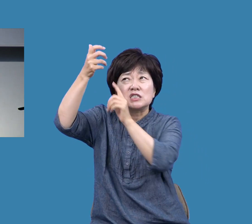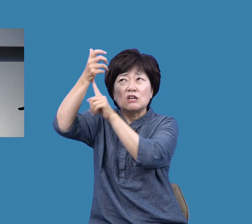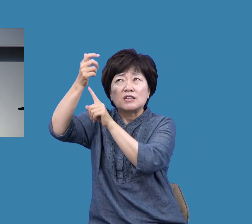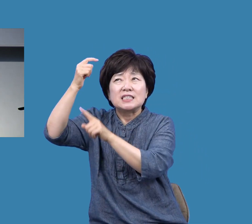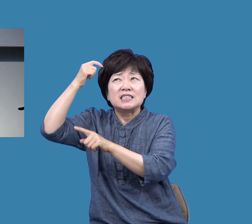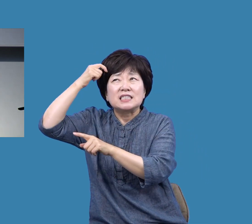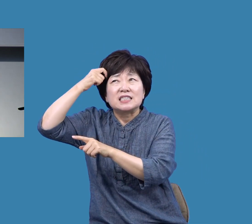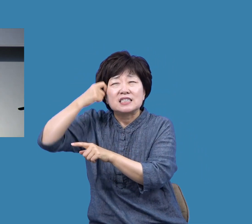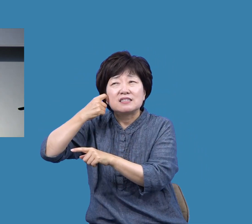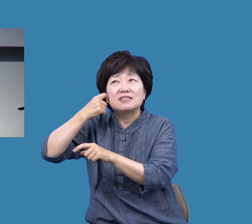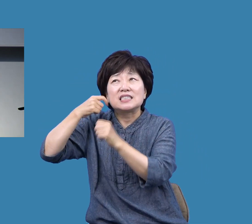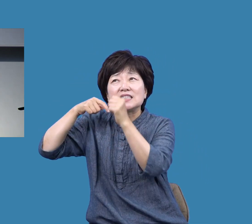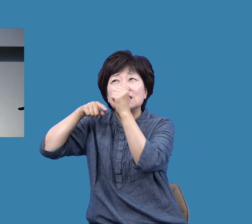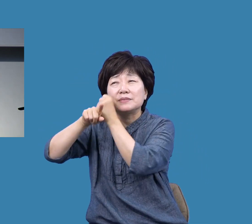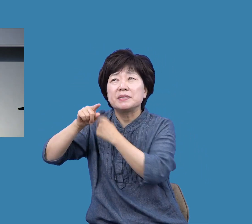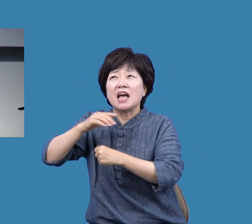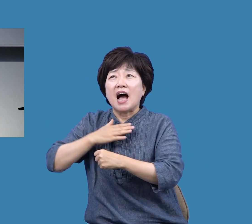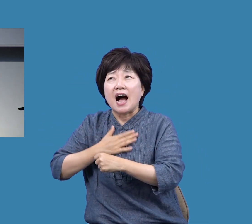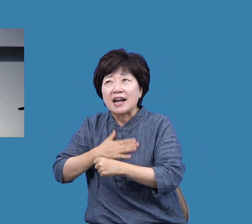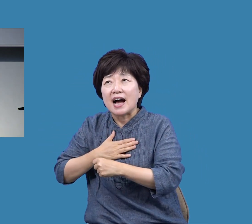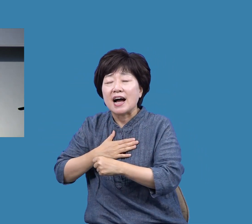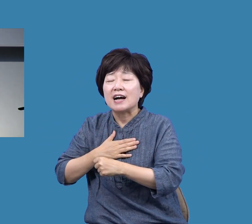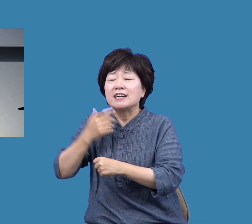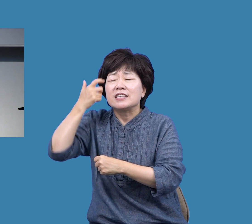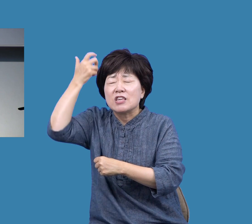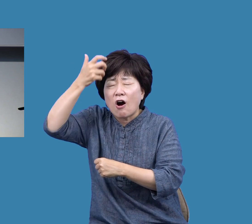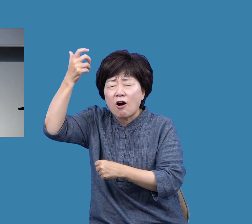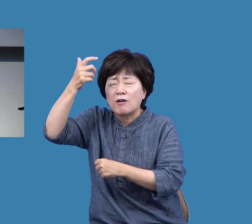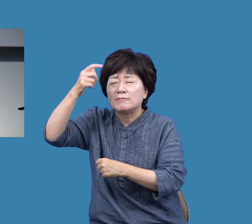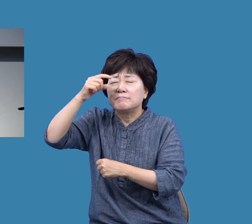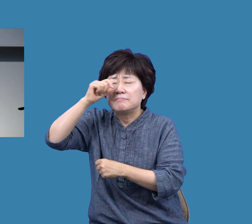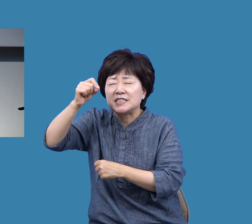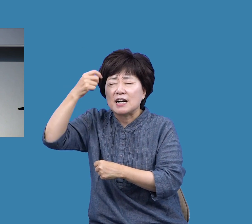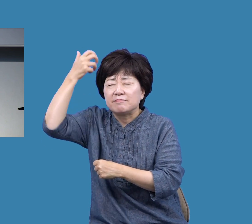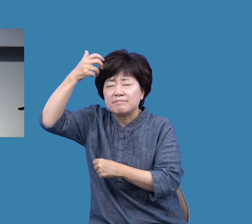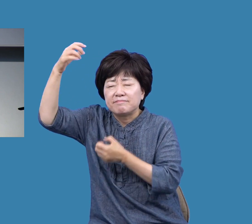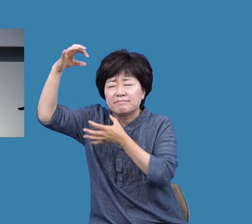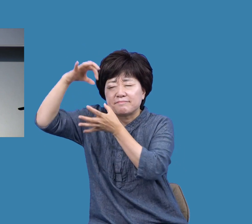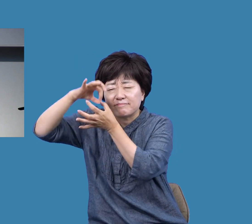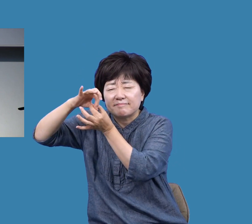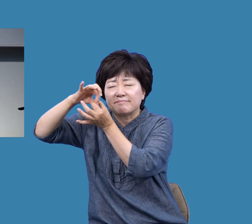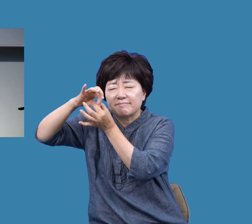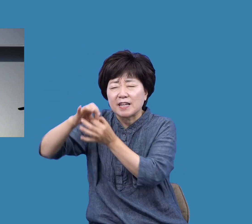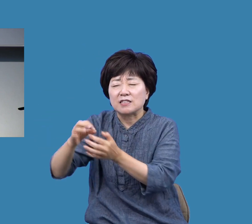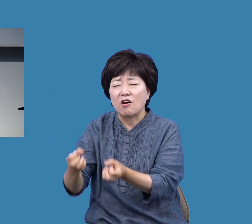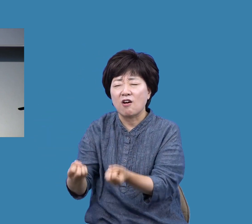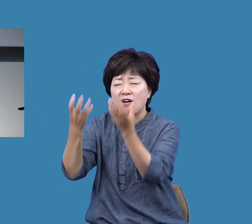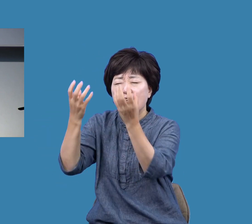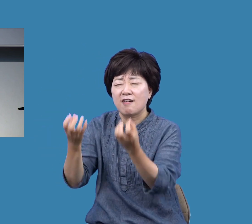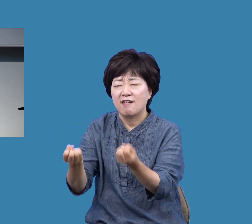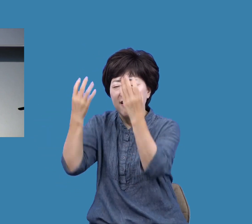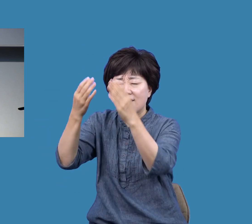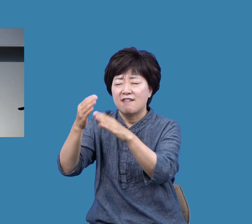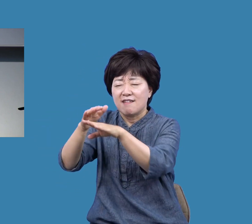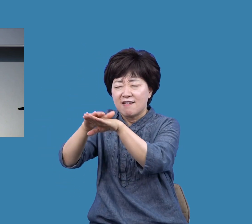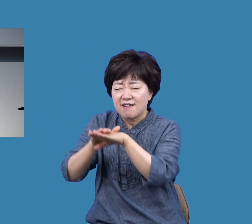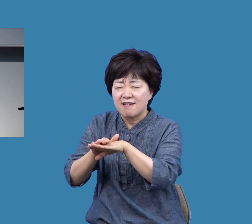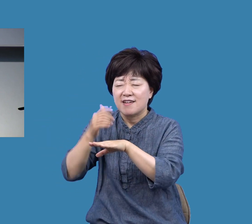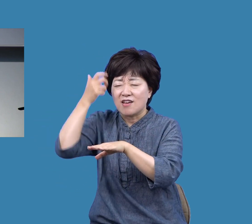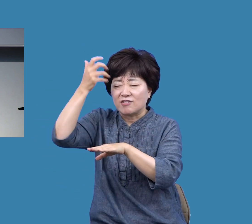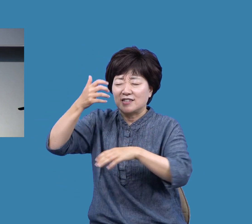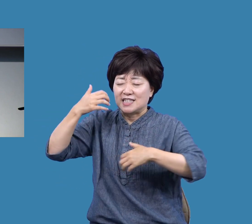거야. 네? 그것이 하나님과의 관계에서 오는 그런 영적인